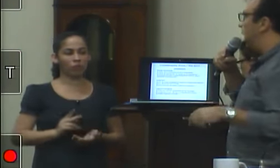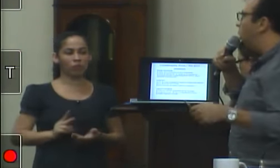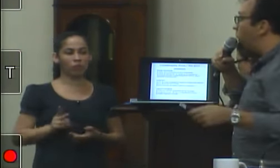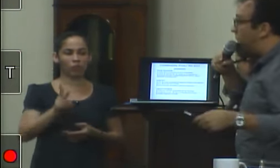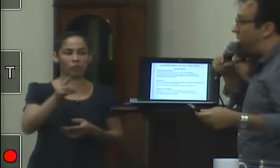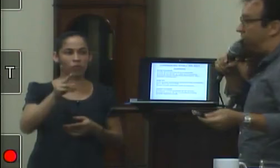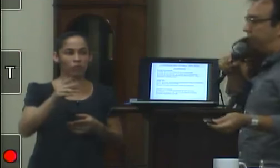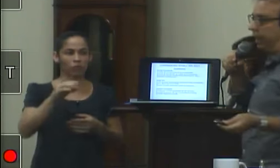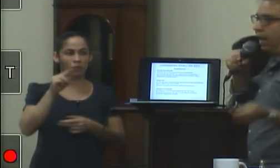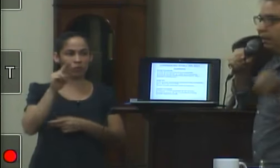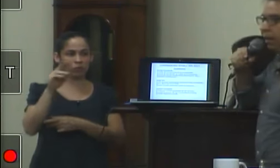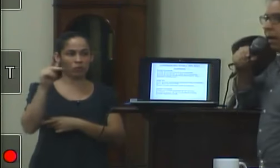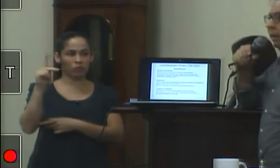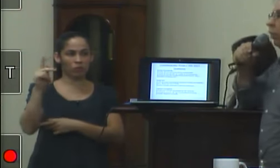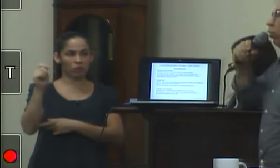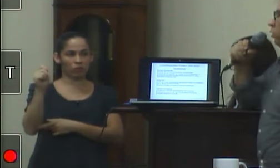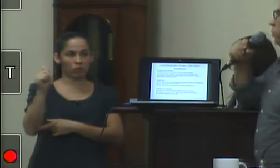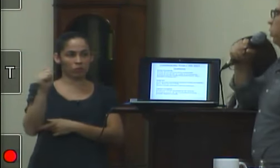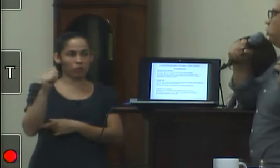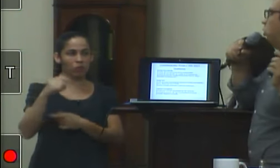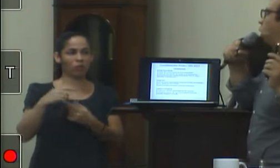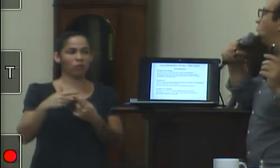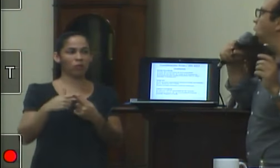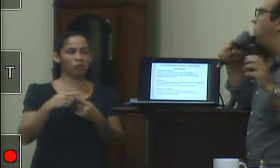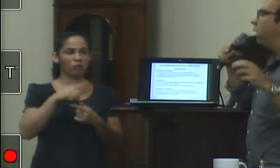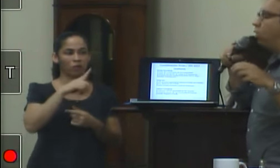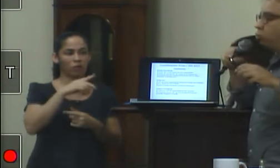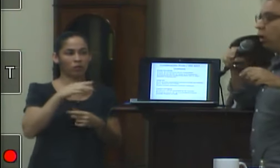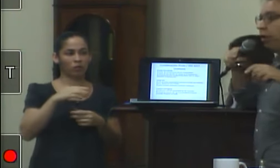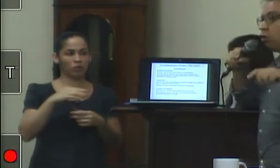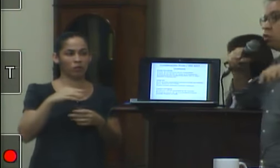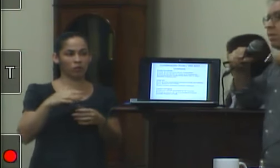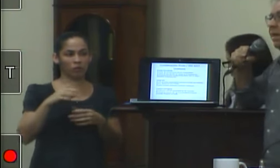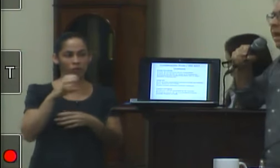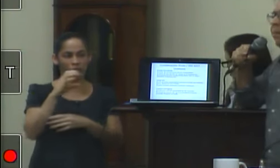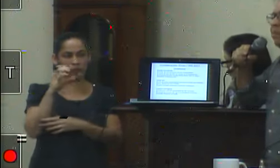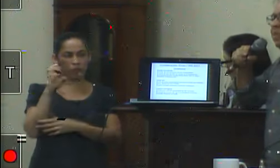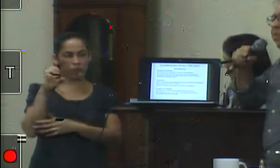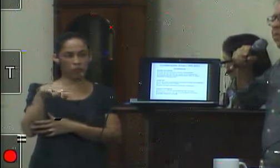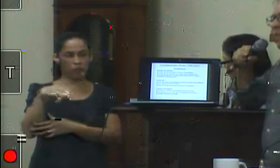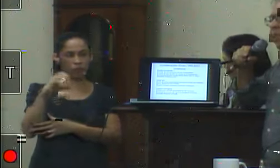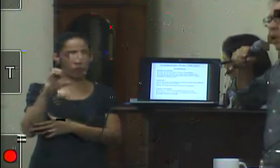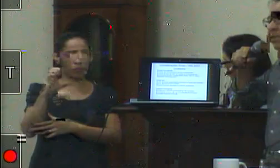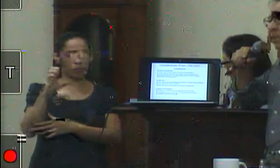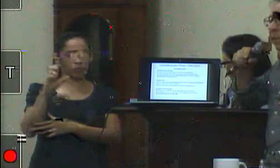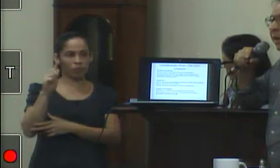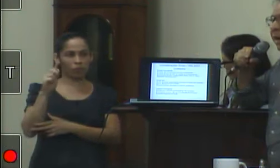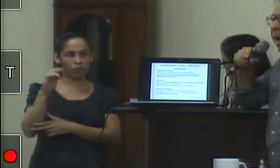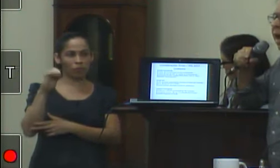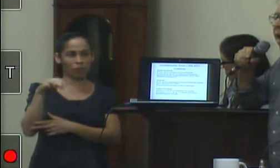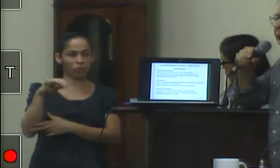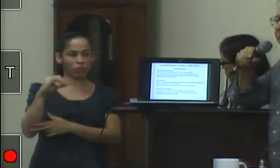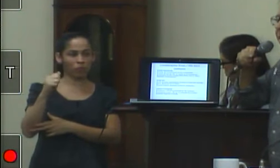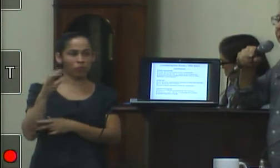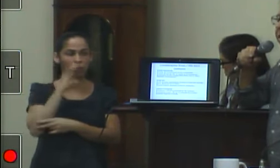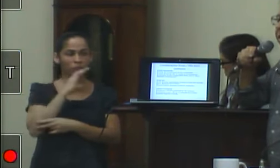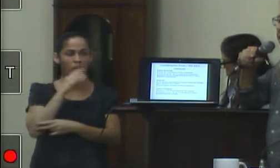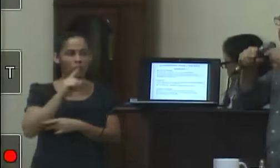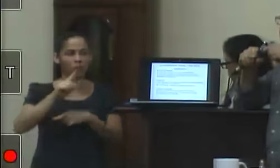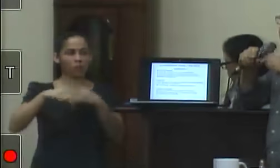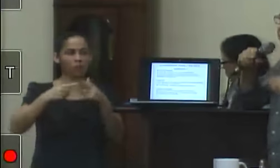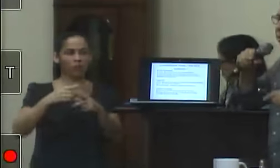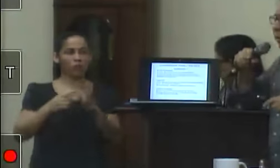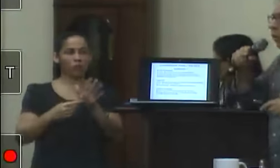na UPA ampliada aqui no nosso pronto-socorro, só que isso só será possível depois que publicar a portaria